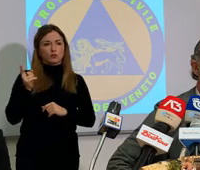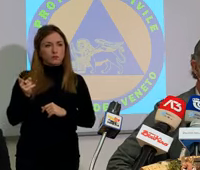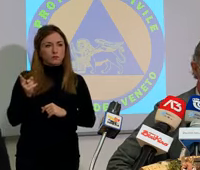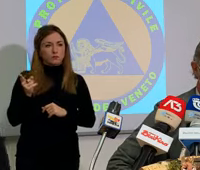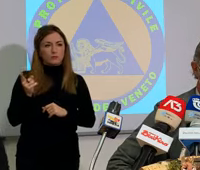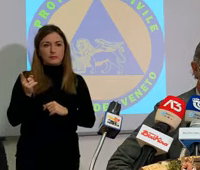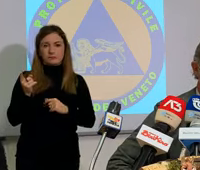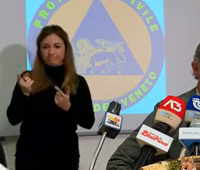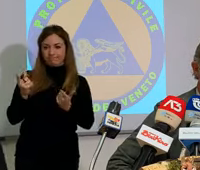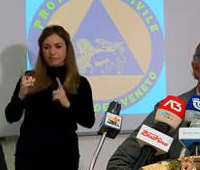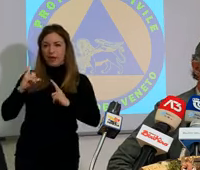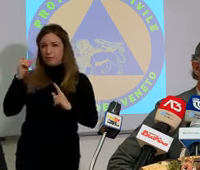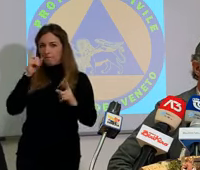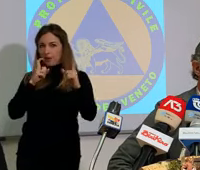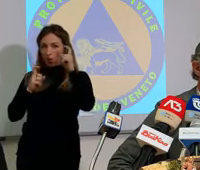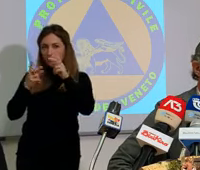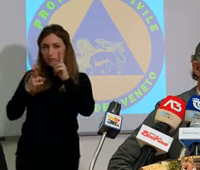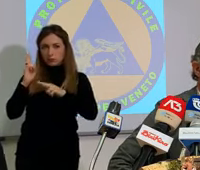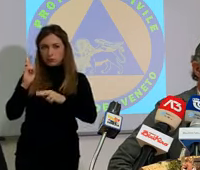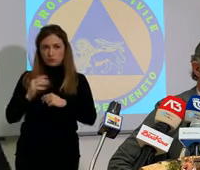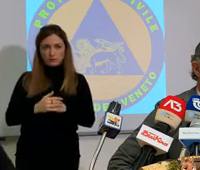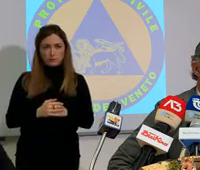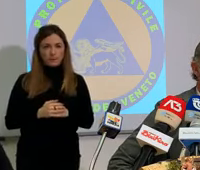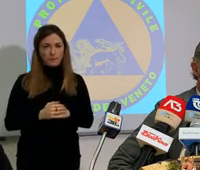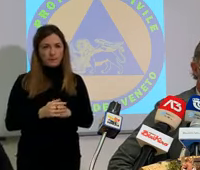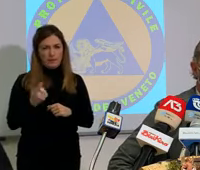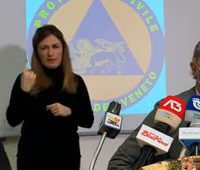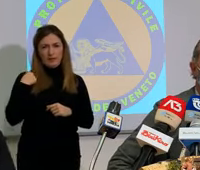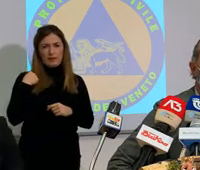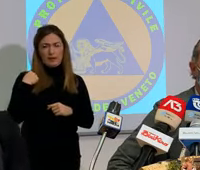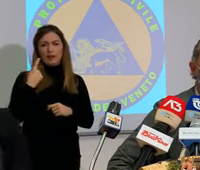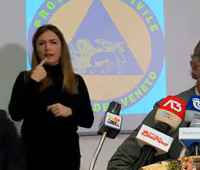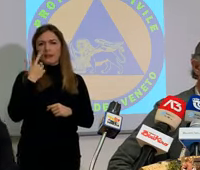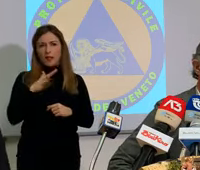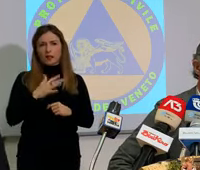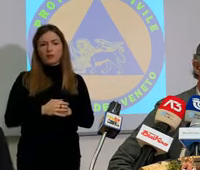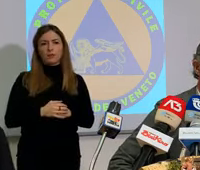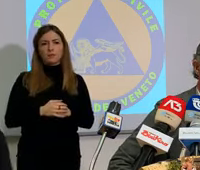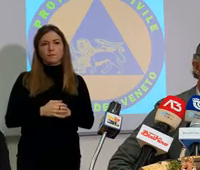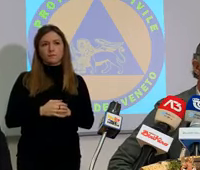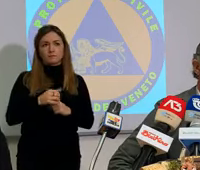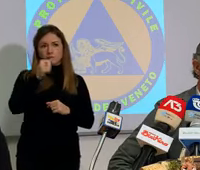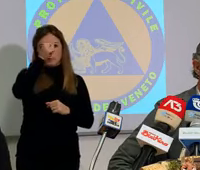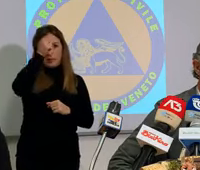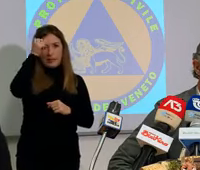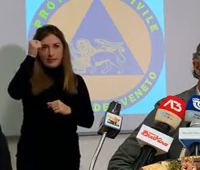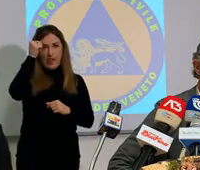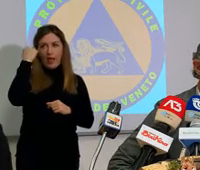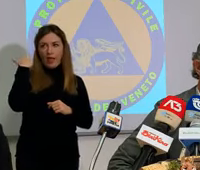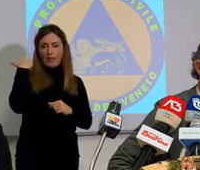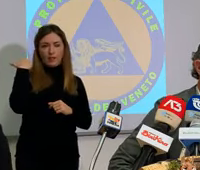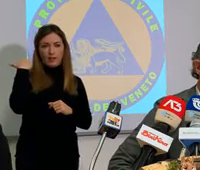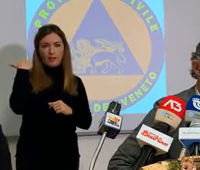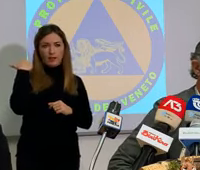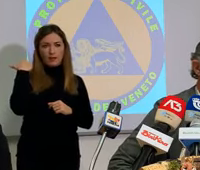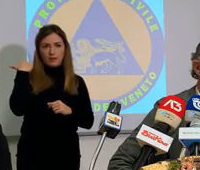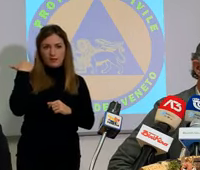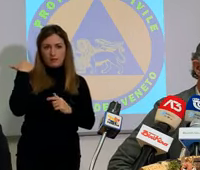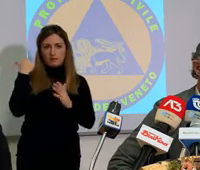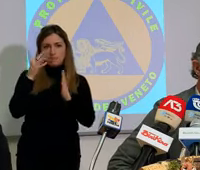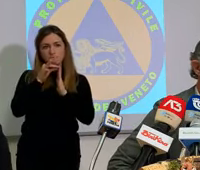ci inquieta di più ieri vi ho fatto un accenno al fatto che le misure che abbiamo adottato da quest'estate sulle case di riposo e lo